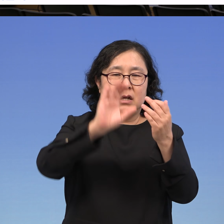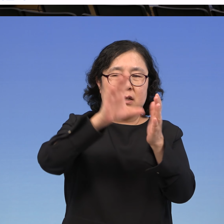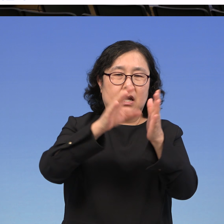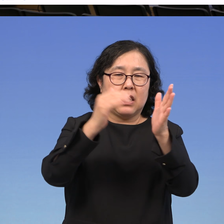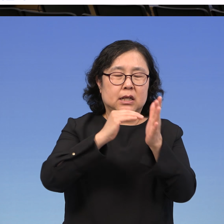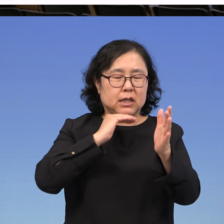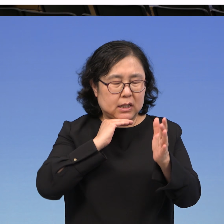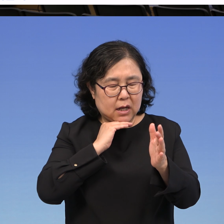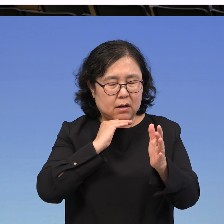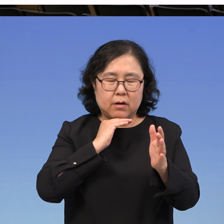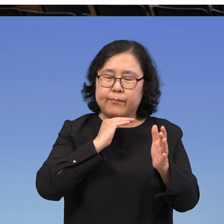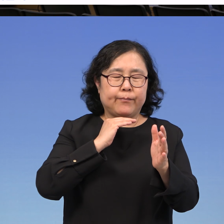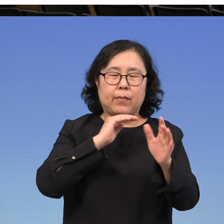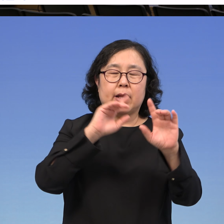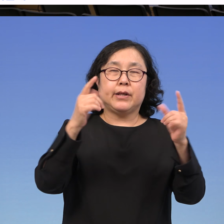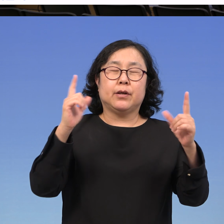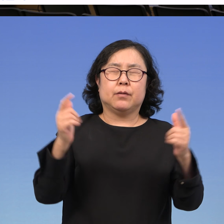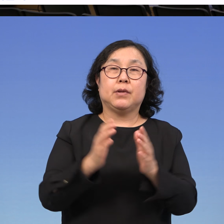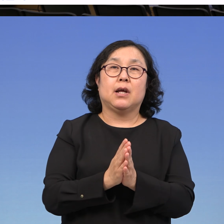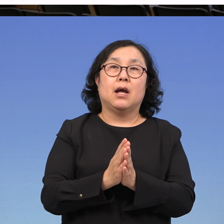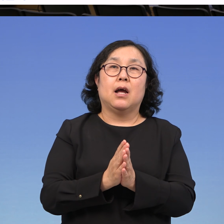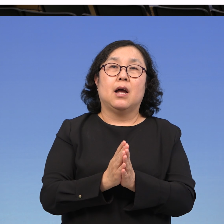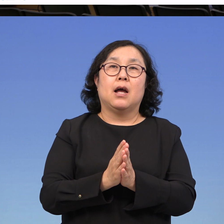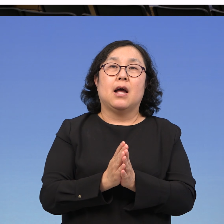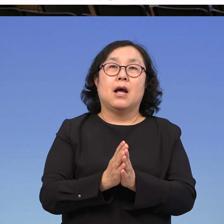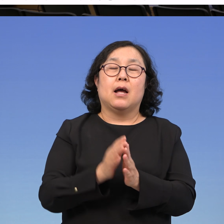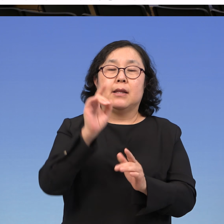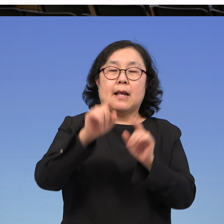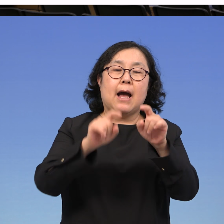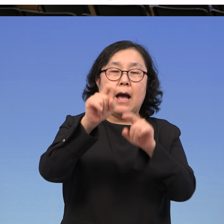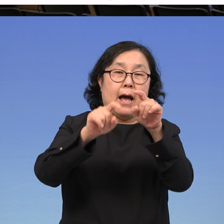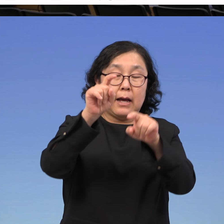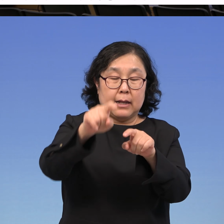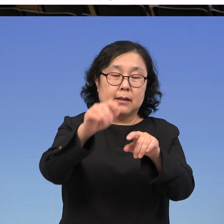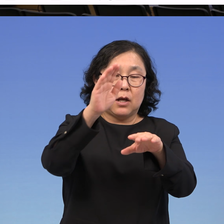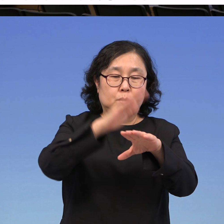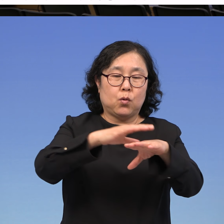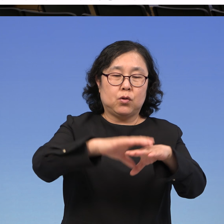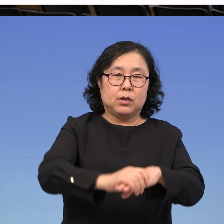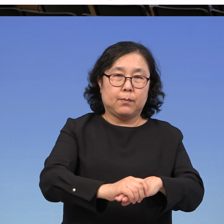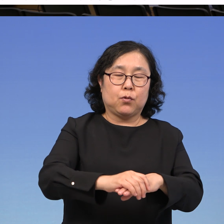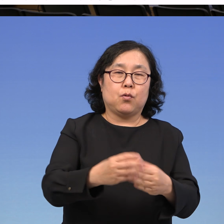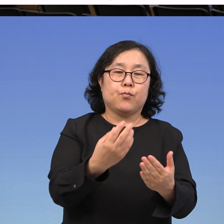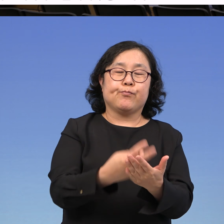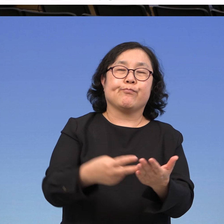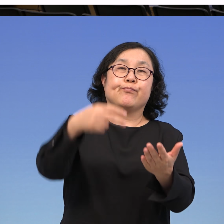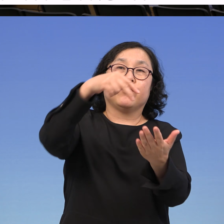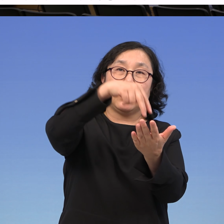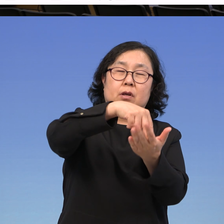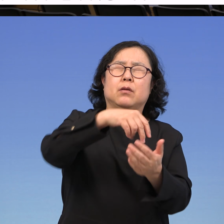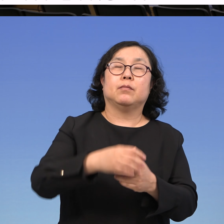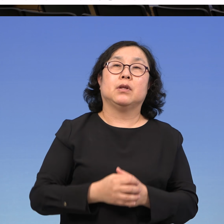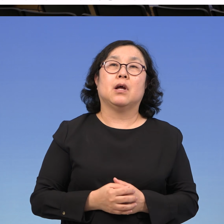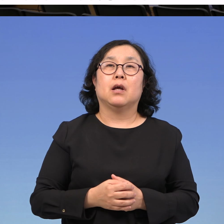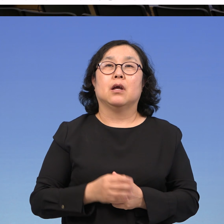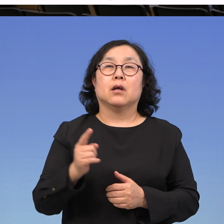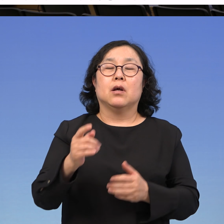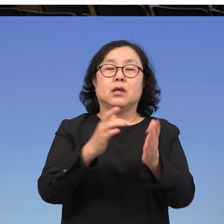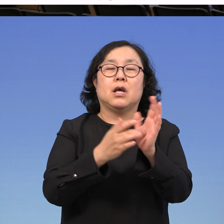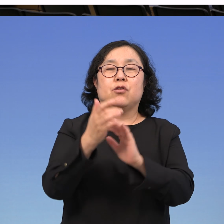안식 일인데 이렇게 하지 않으시고 바로 그 다음 30일 절에서 나아가 4 그 손을 잡아 일으키신 2 여러분 저는